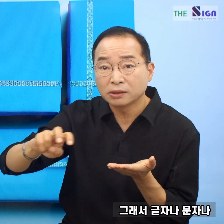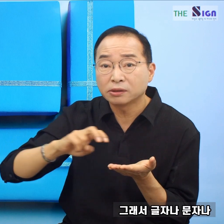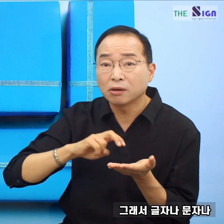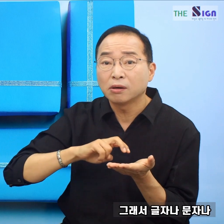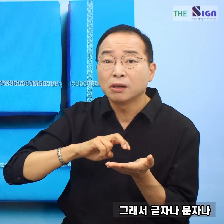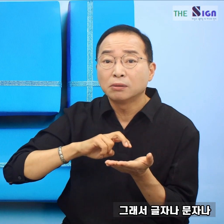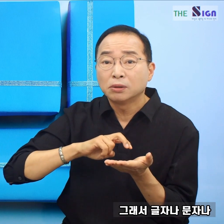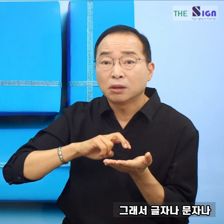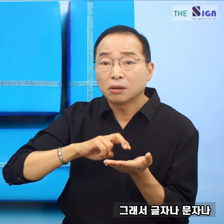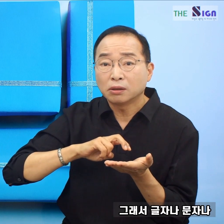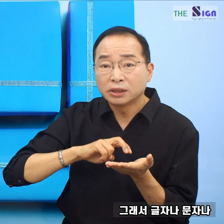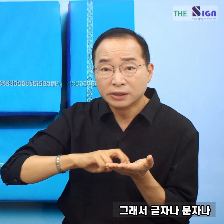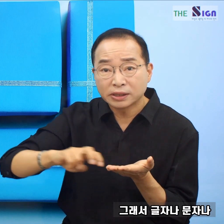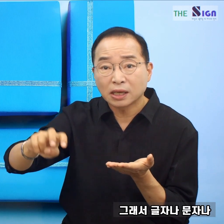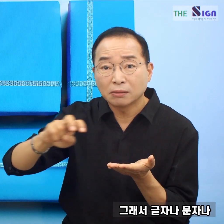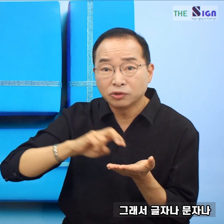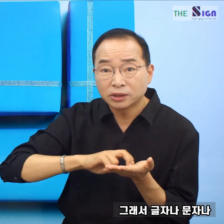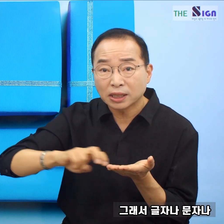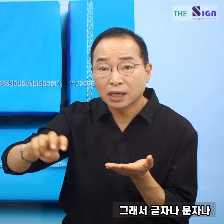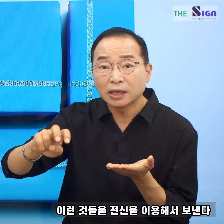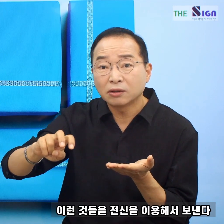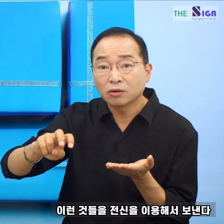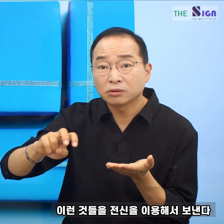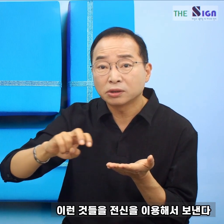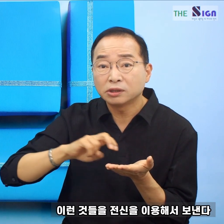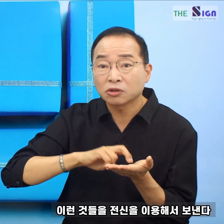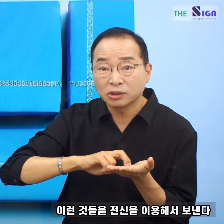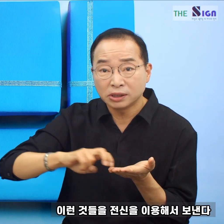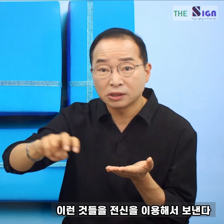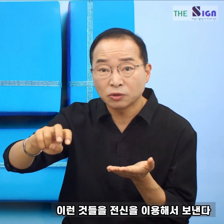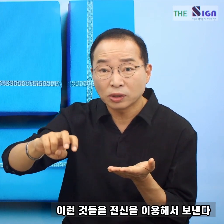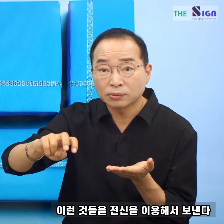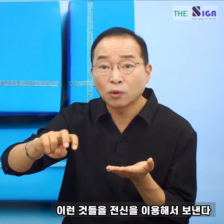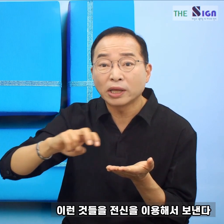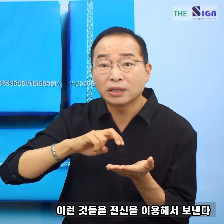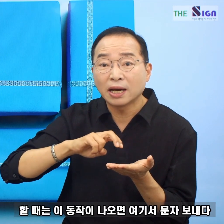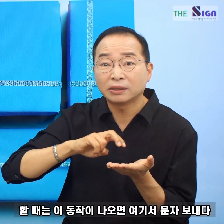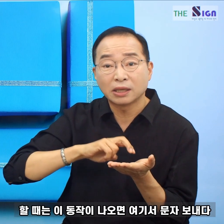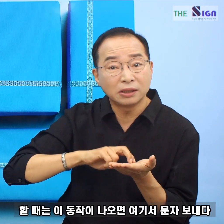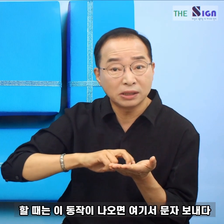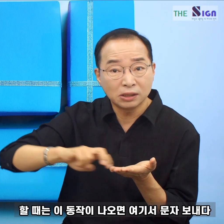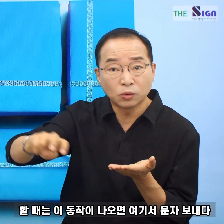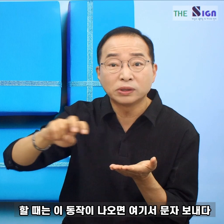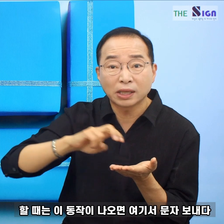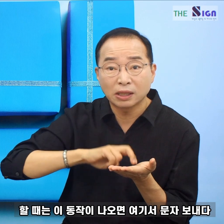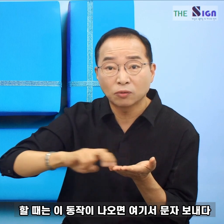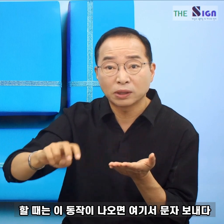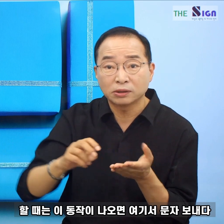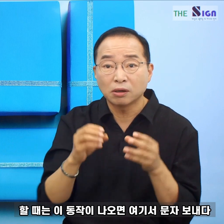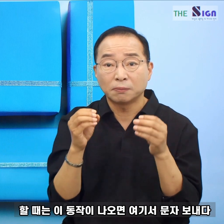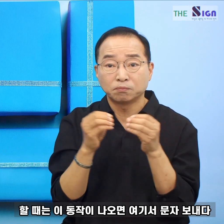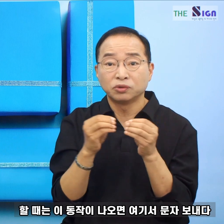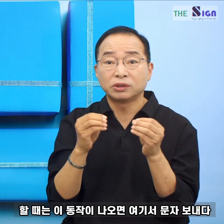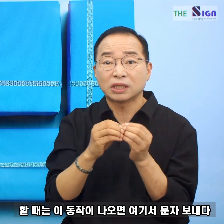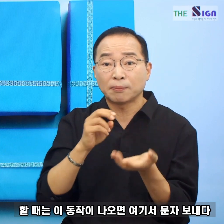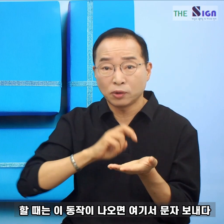그래서 글자나 문자나 이런 것들을 전신을 이용해서 보낸다 할 때는 이 동작이 나옵니다. 그래서 문자